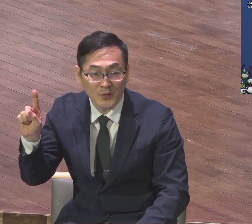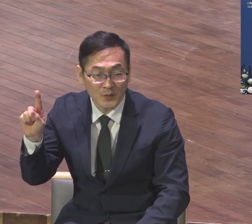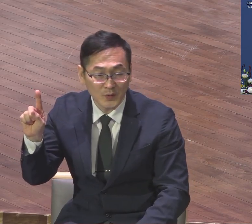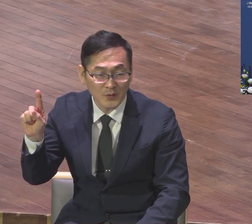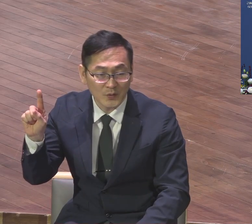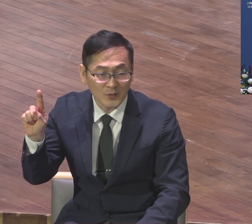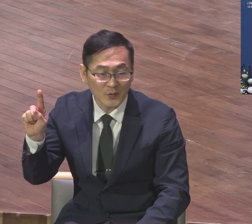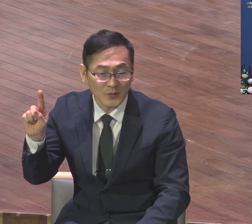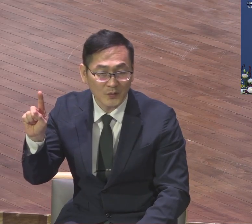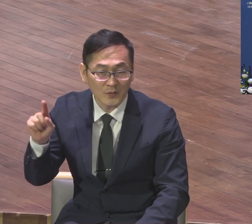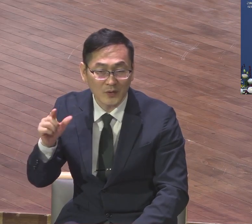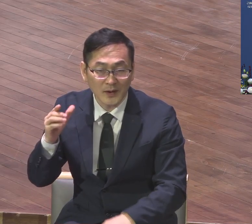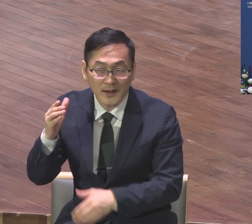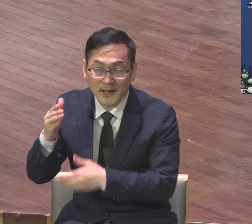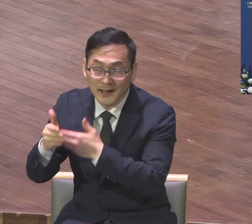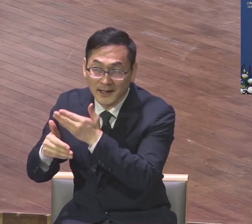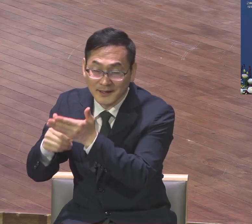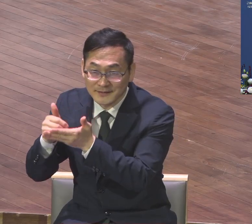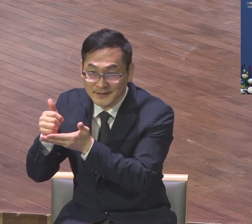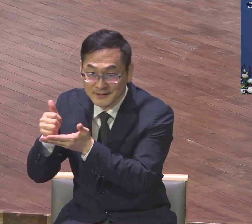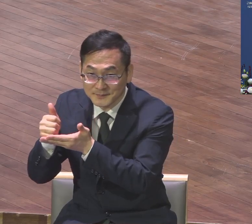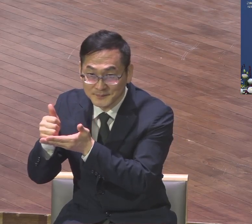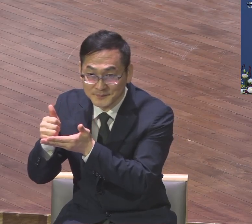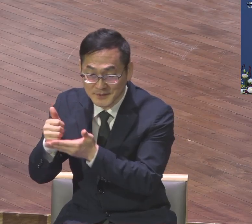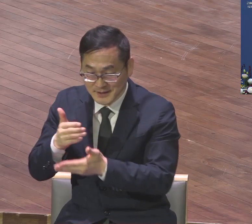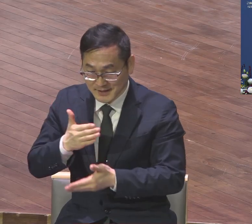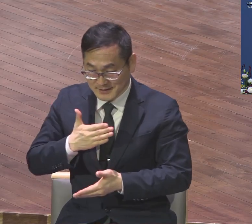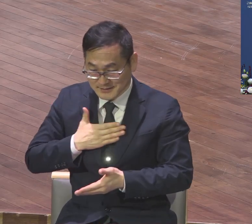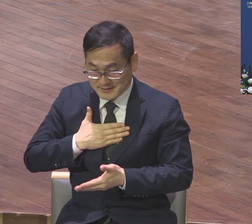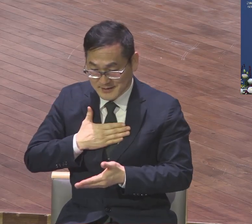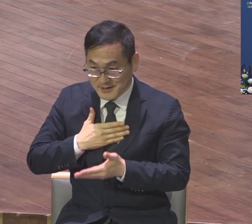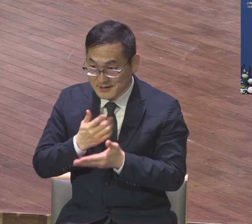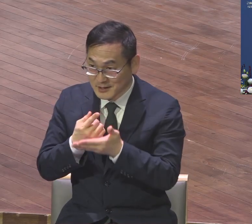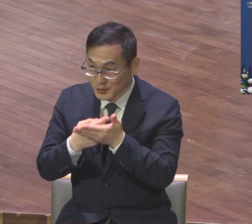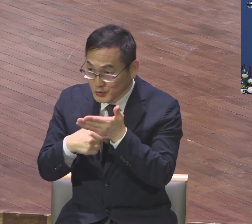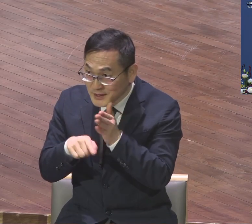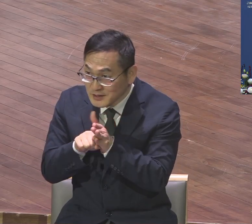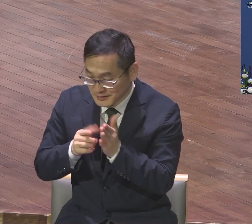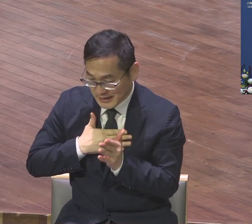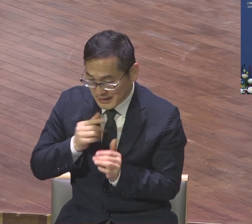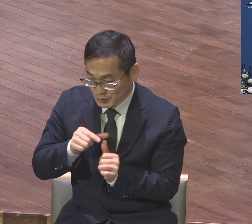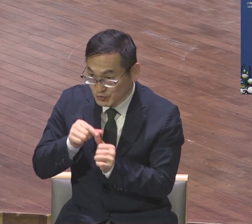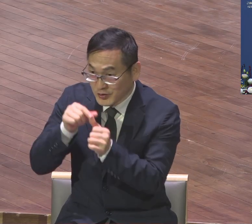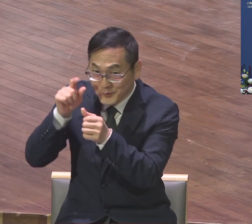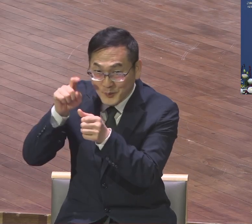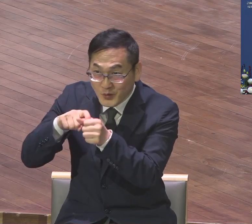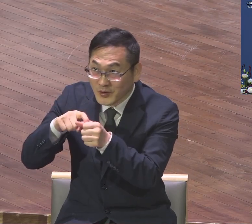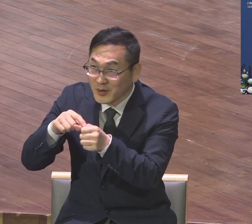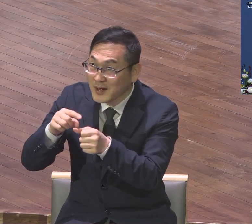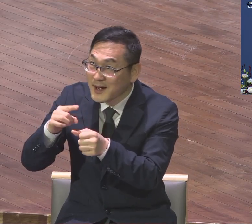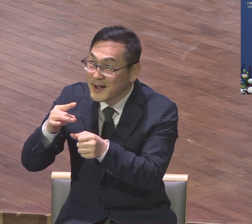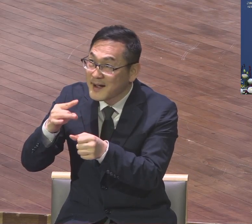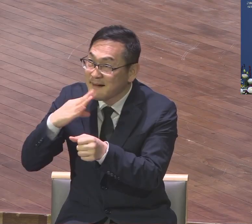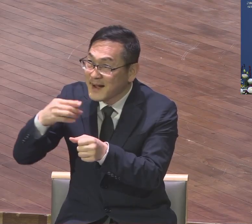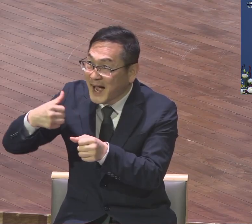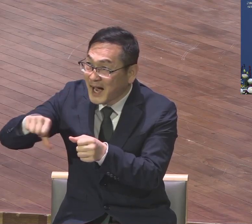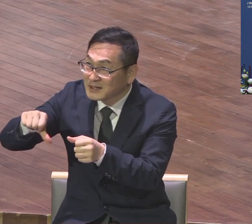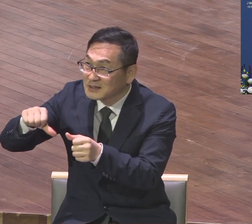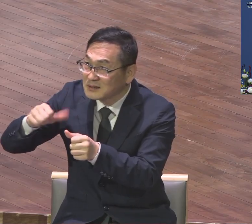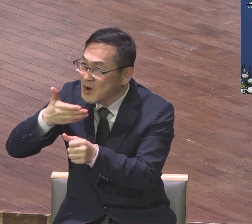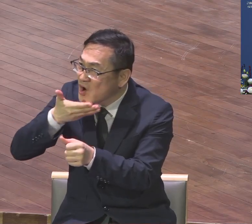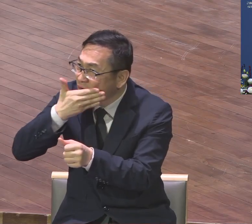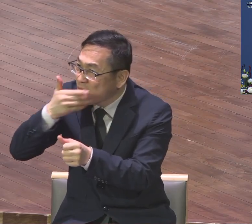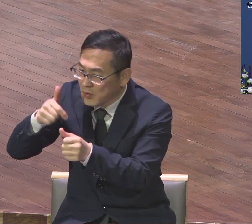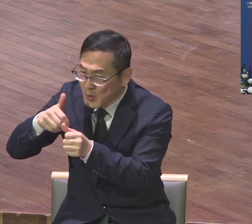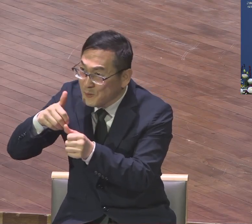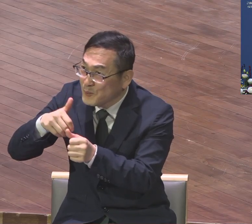것처럼 하나님께서 나를 위해서, 나를 구원하기 위해서 독생자 예수